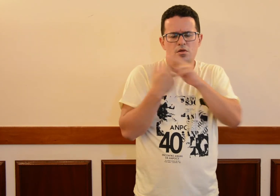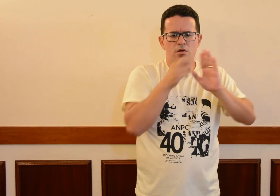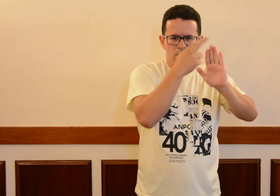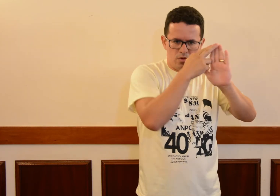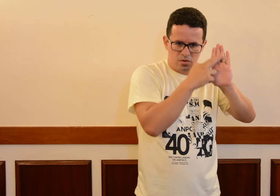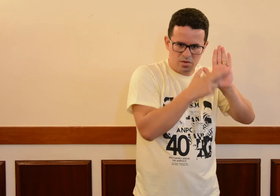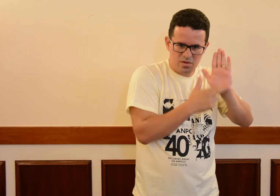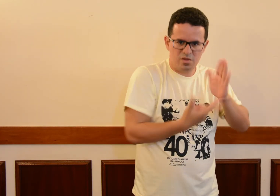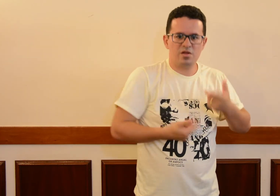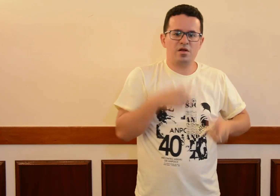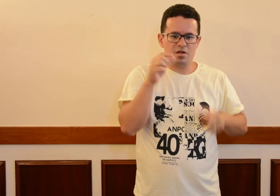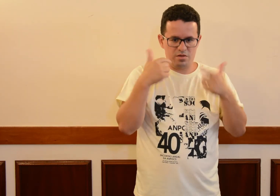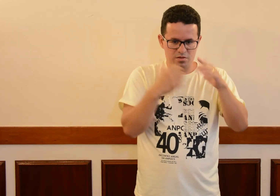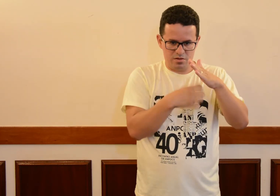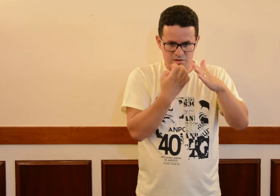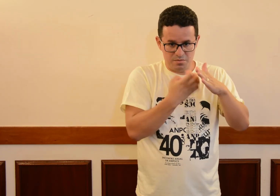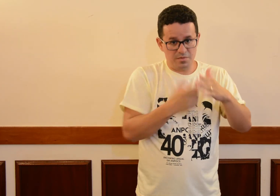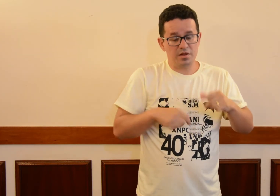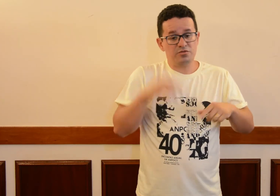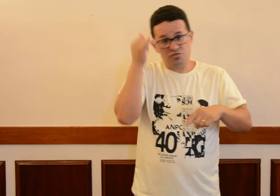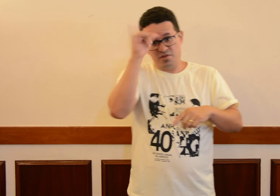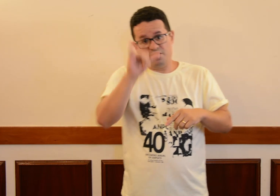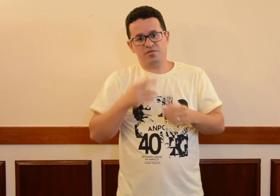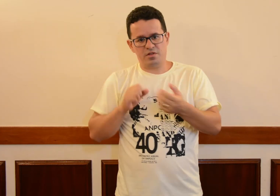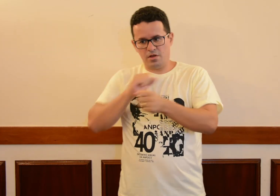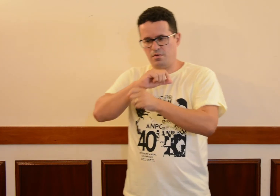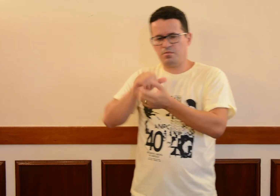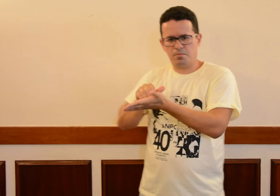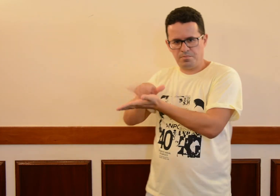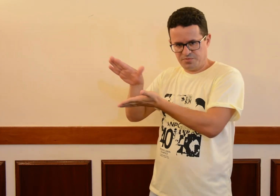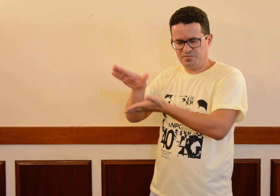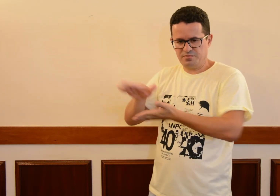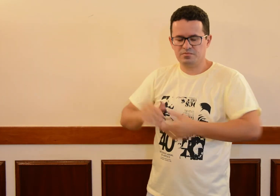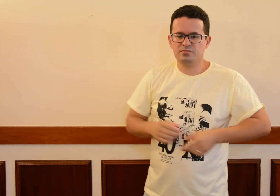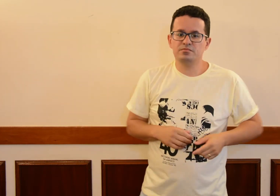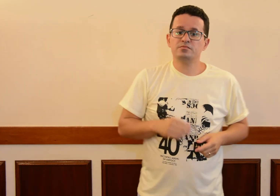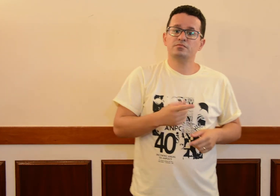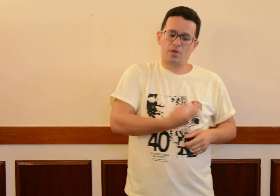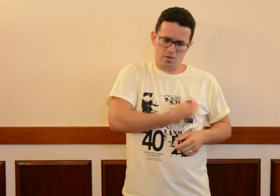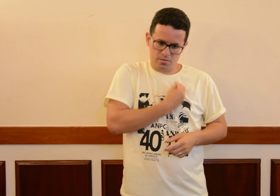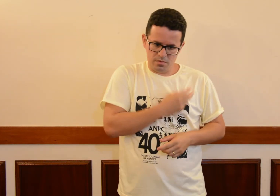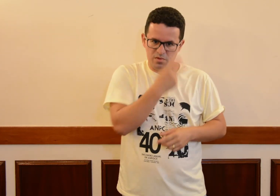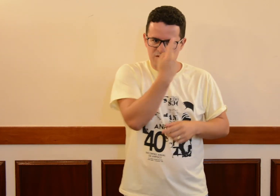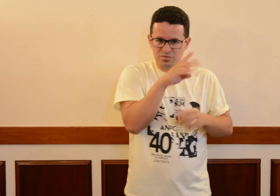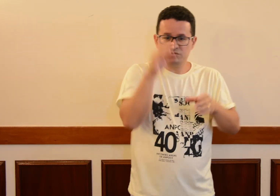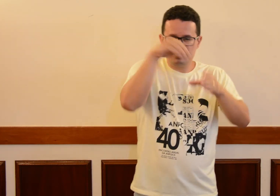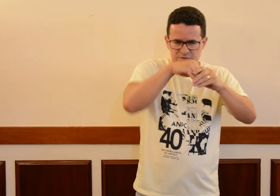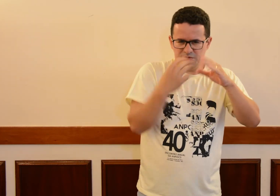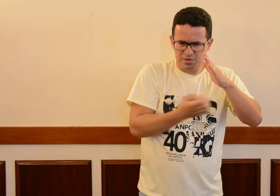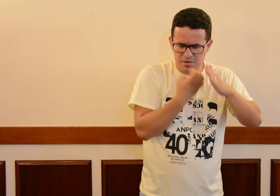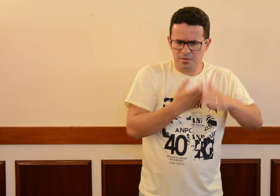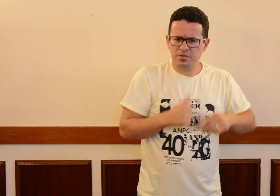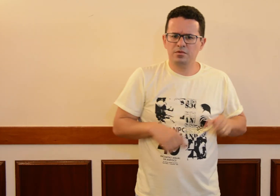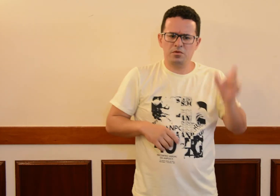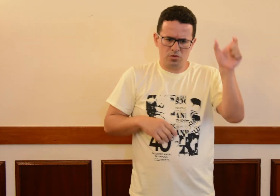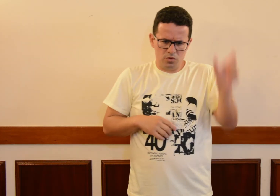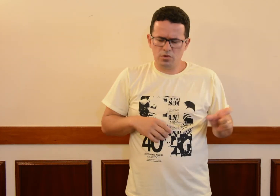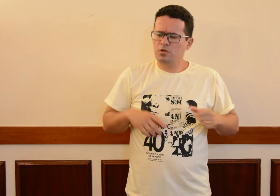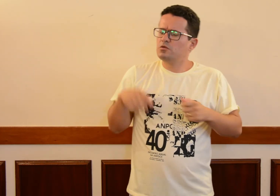seria motivo para sua não contratação. Mas a sua presença e suas ações na empresa, aparentemente de subordinação a uma rotina de